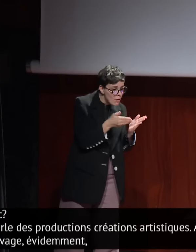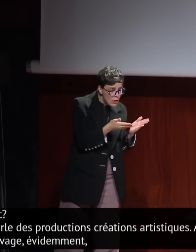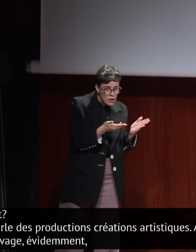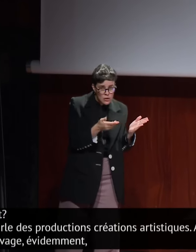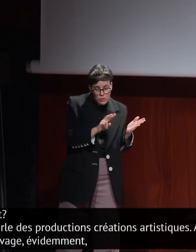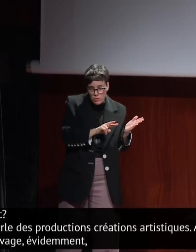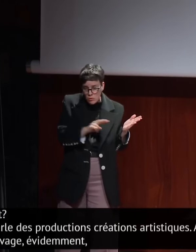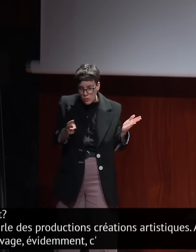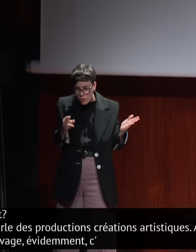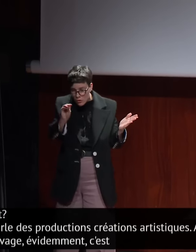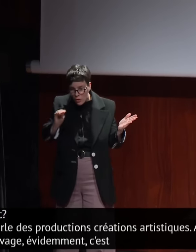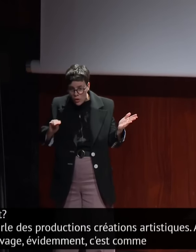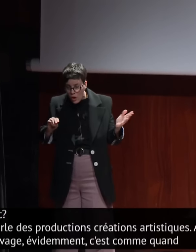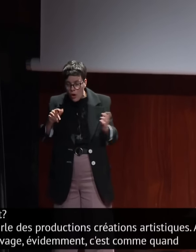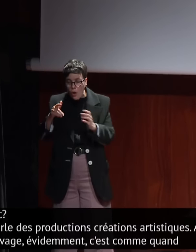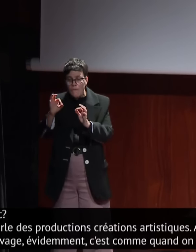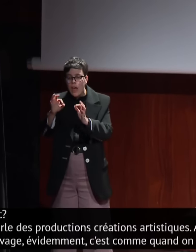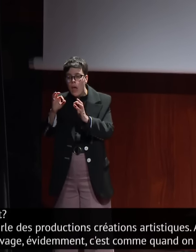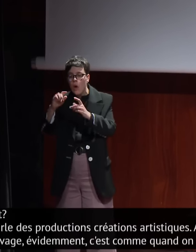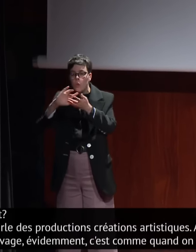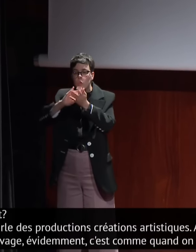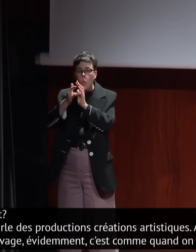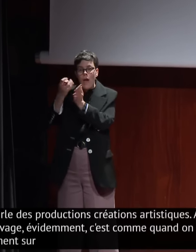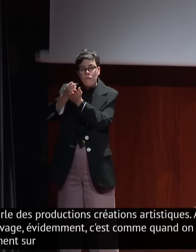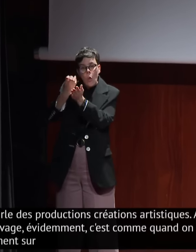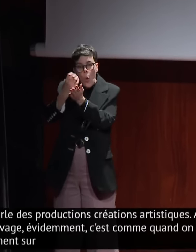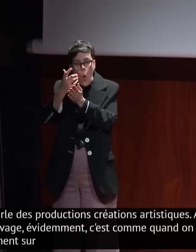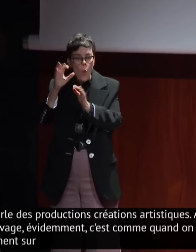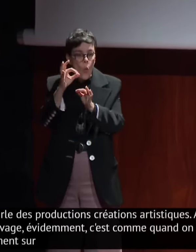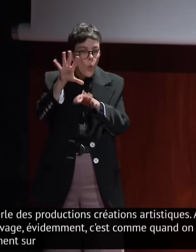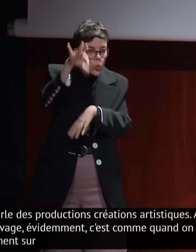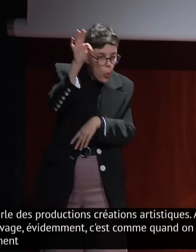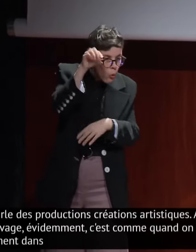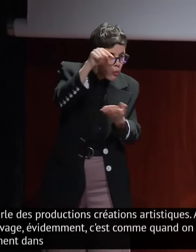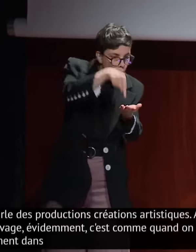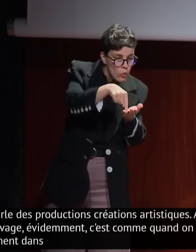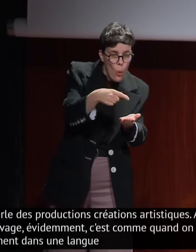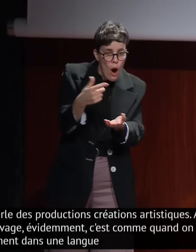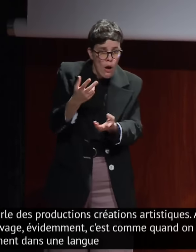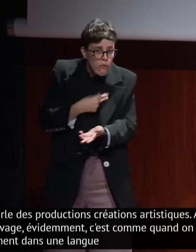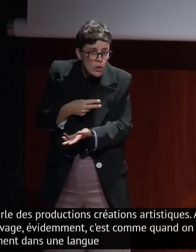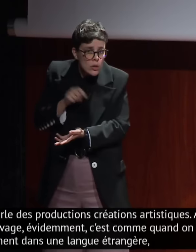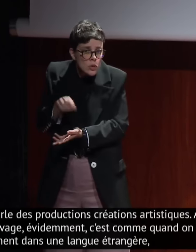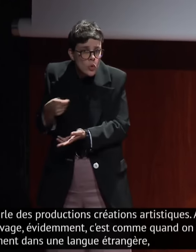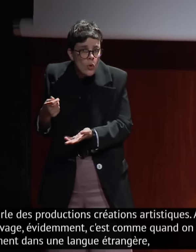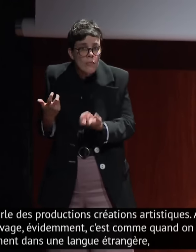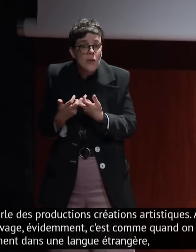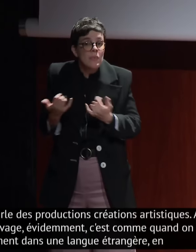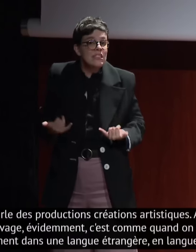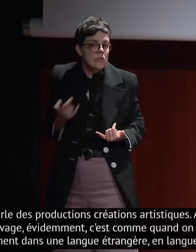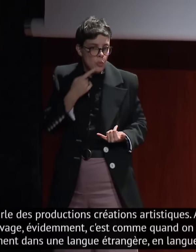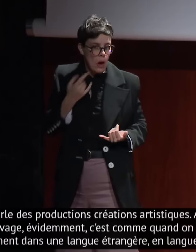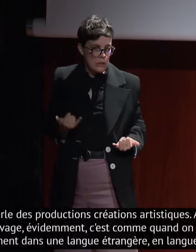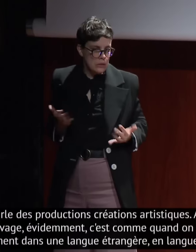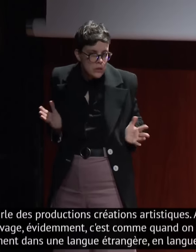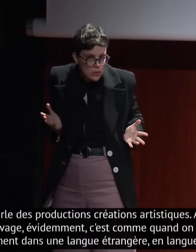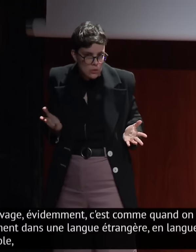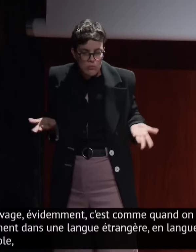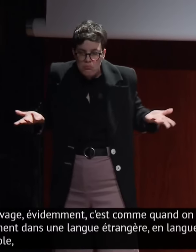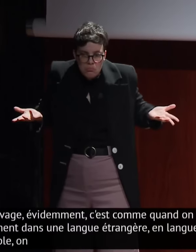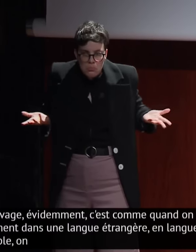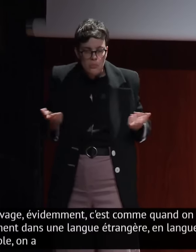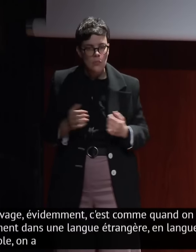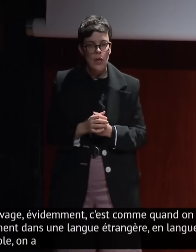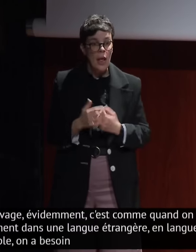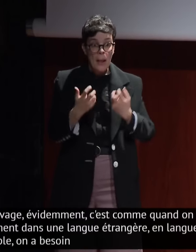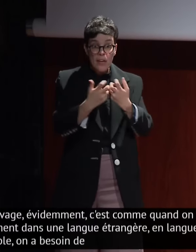comme quand on cherche un document dans une langue étrangère, en langue italienne par exemple, on a besoin aussi de savoir où ça se trouve, mais là